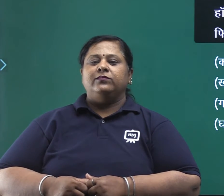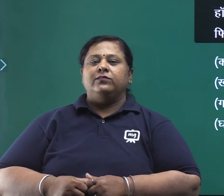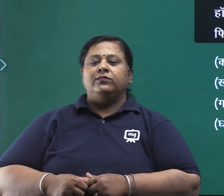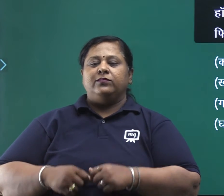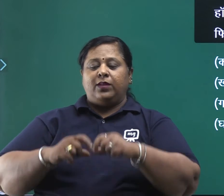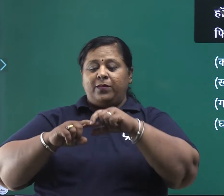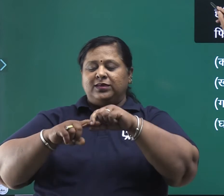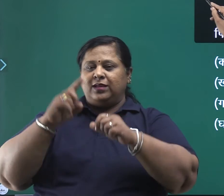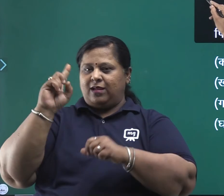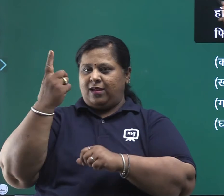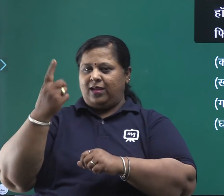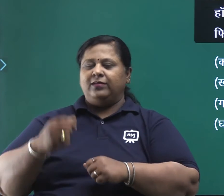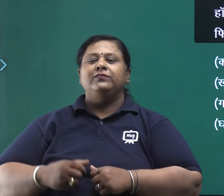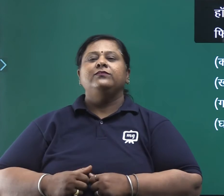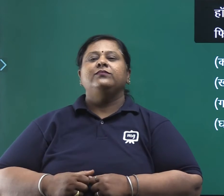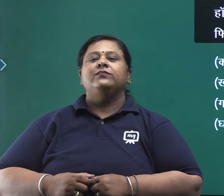प्रश्न संख्या 1।